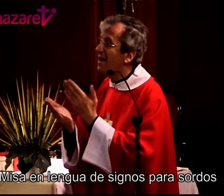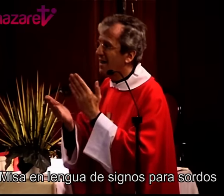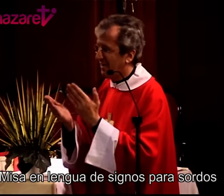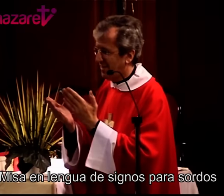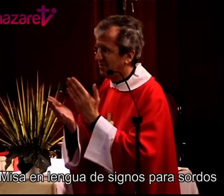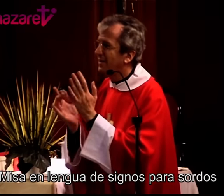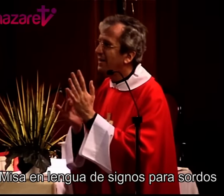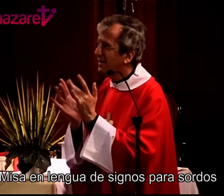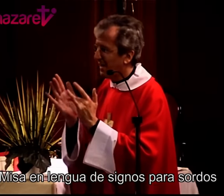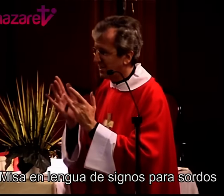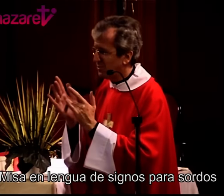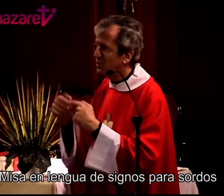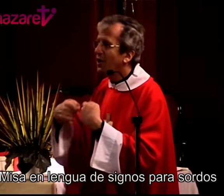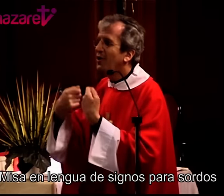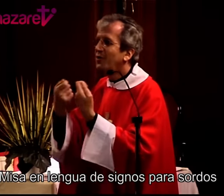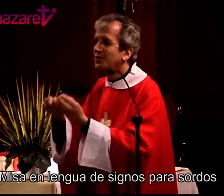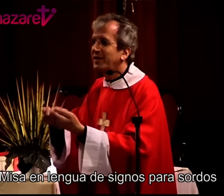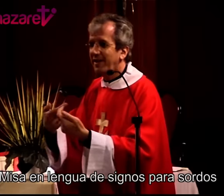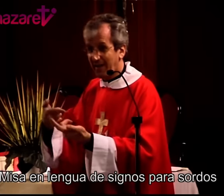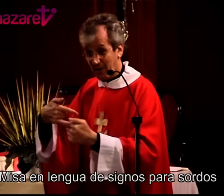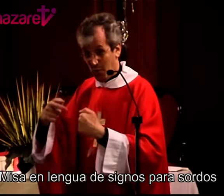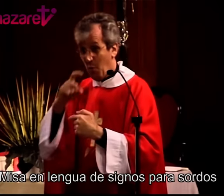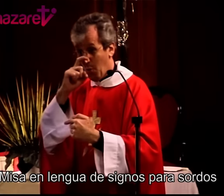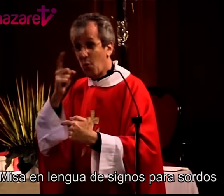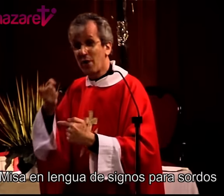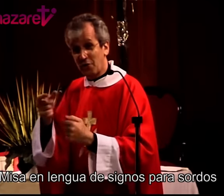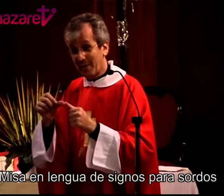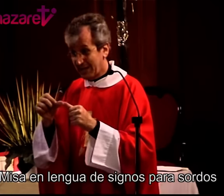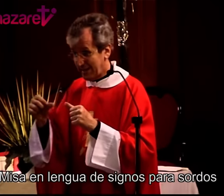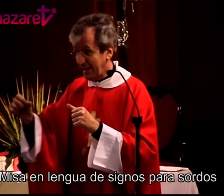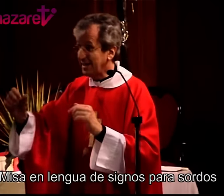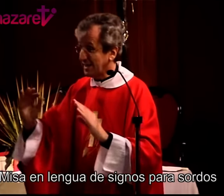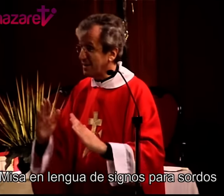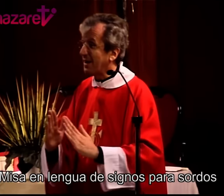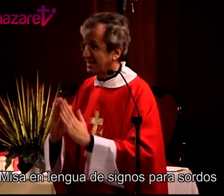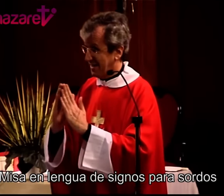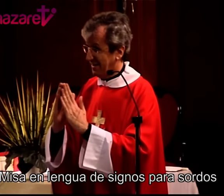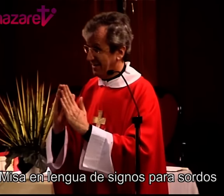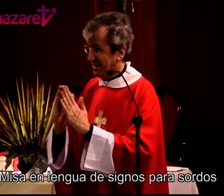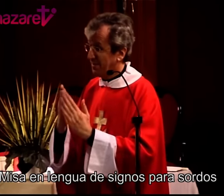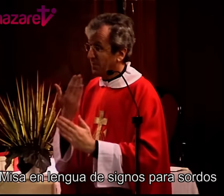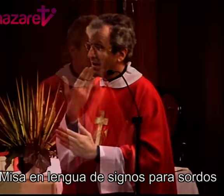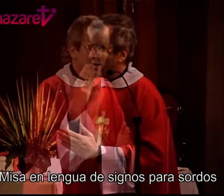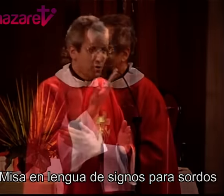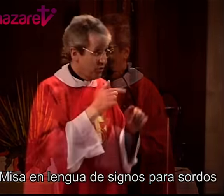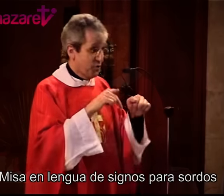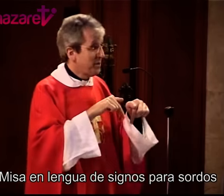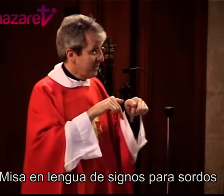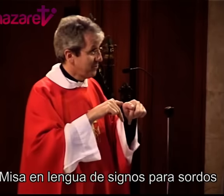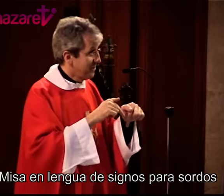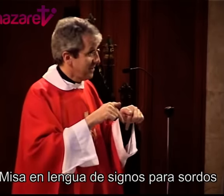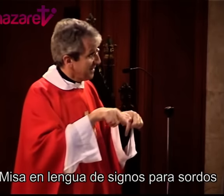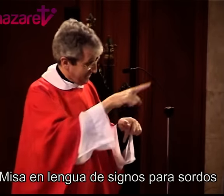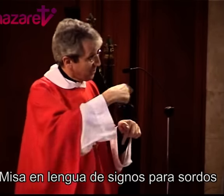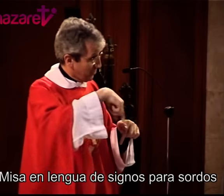esta lección que Jesús nos quiere dar un año más en esta Semana Santa. Yo le